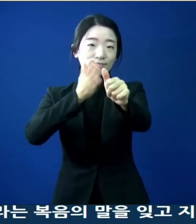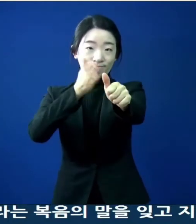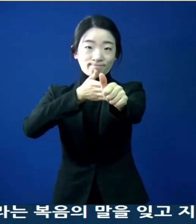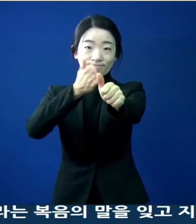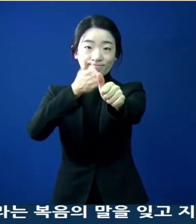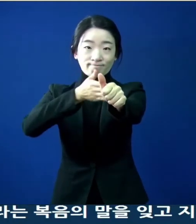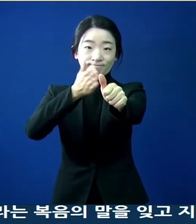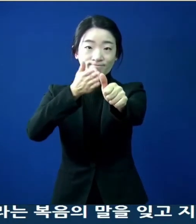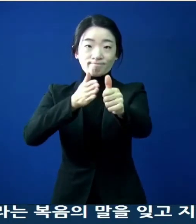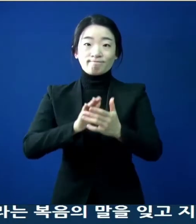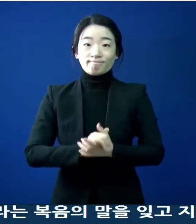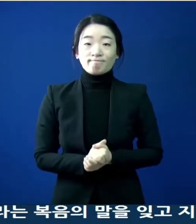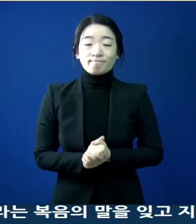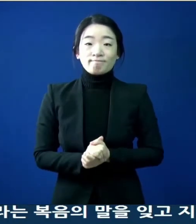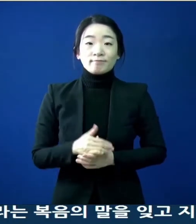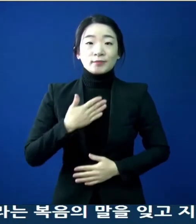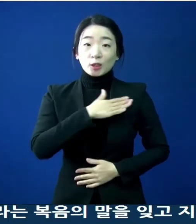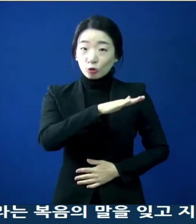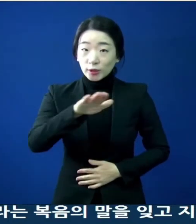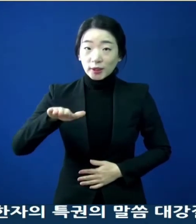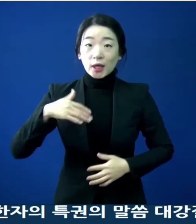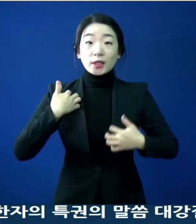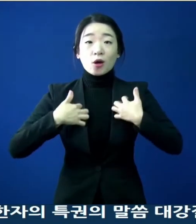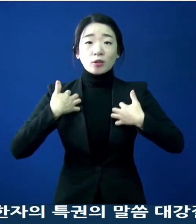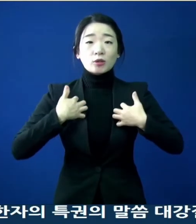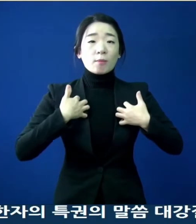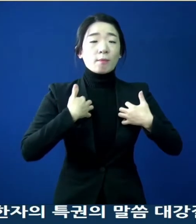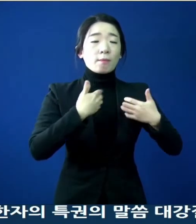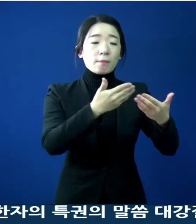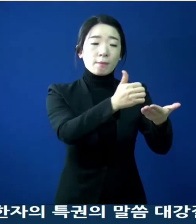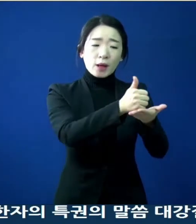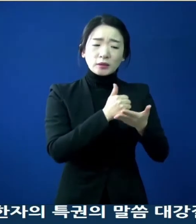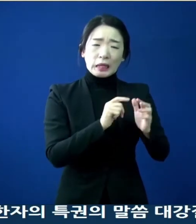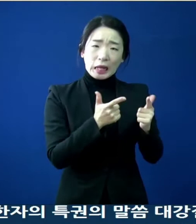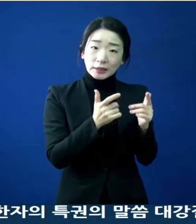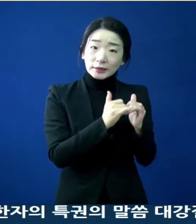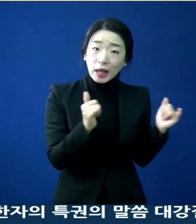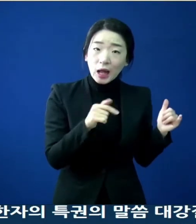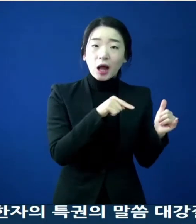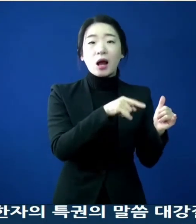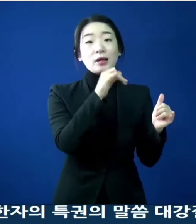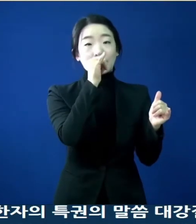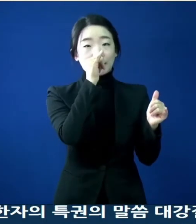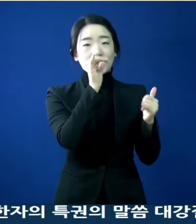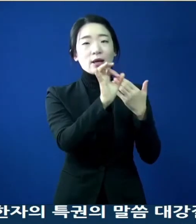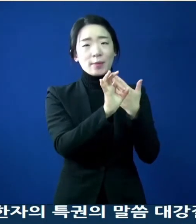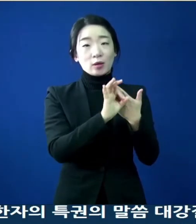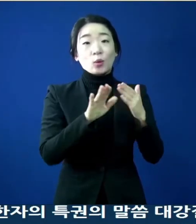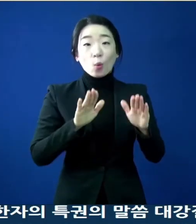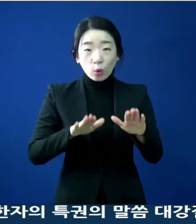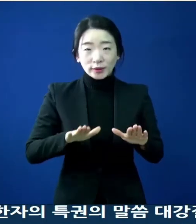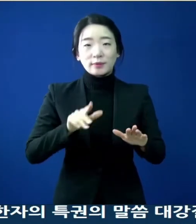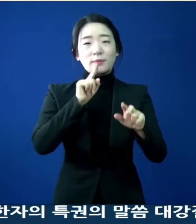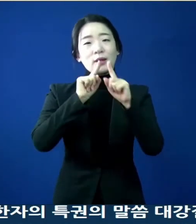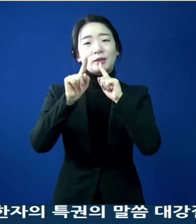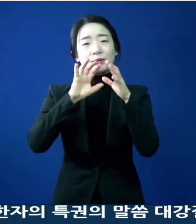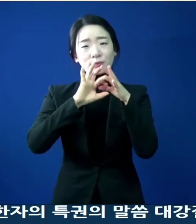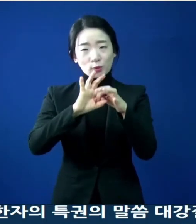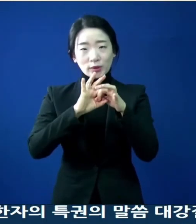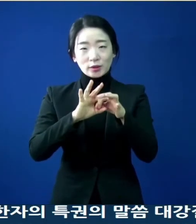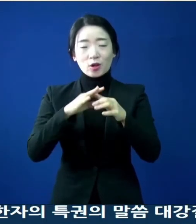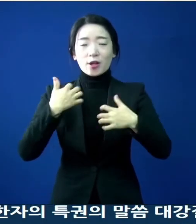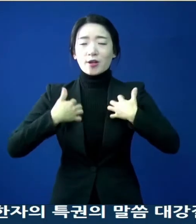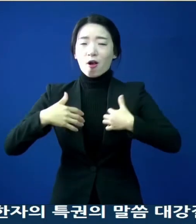소망합니다. 혹 우리 가운데 영접하지 않은 분들이 있다면 영접에 대한 말씀이 우리의 삶 속으로 파고